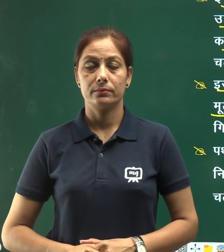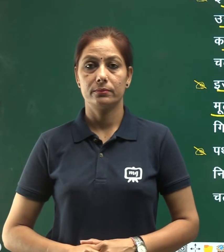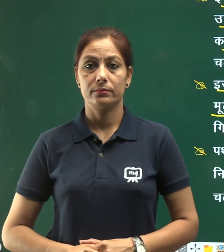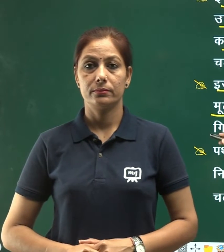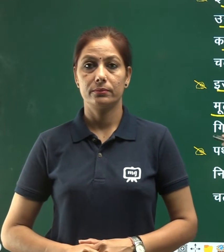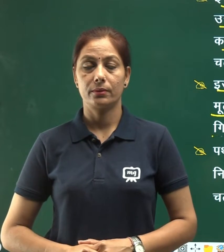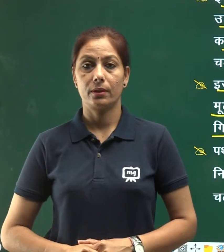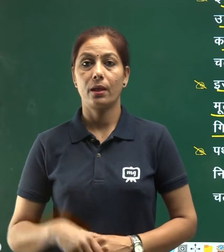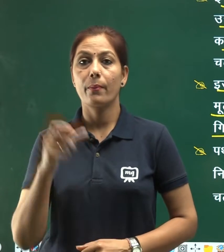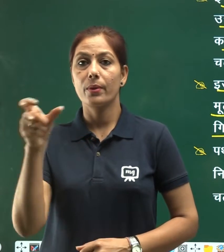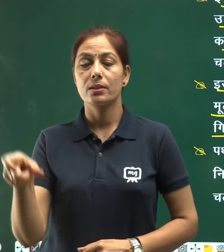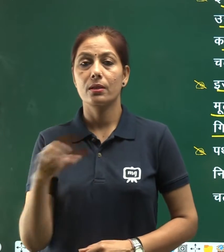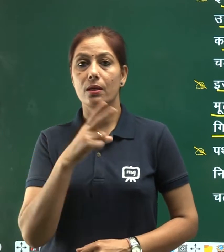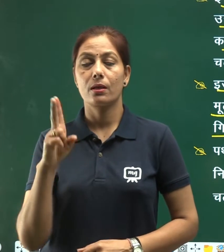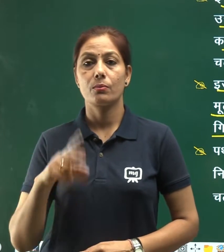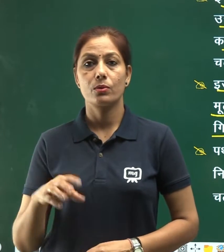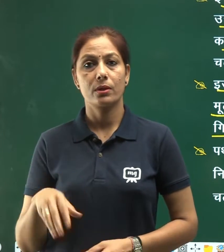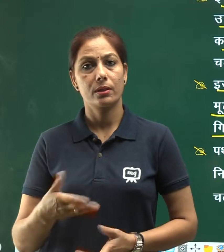विलास गिले ने किया है।